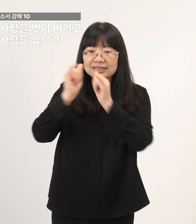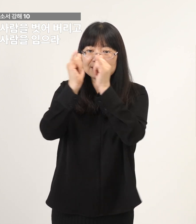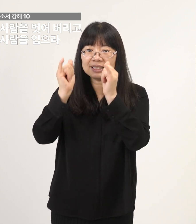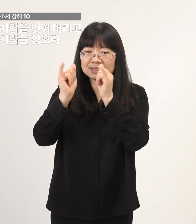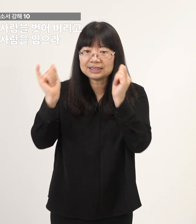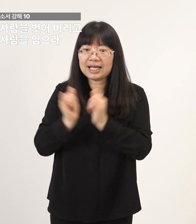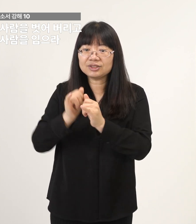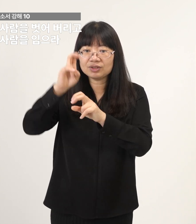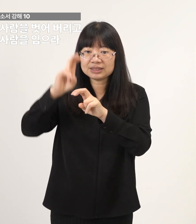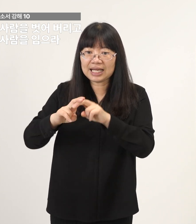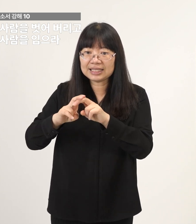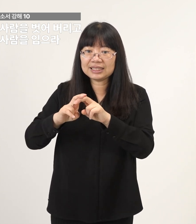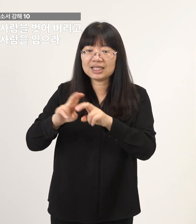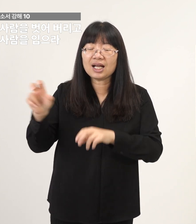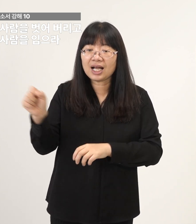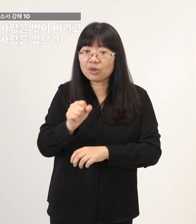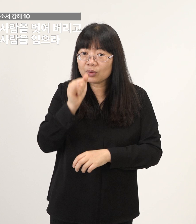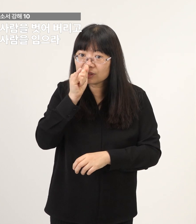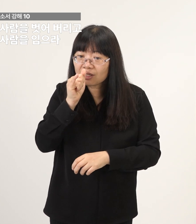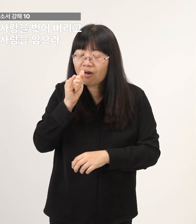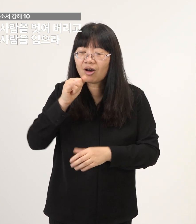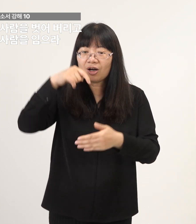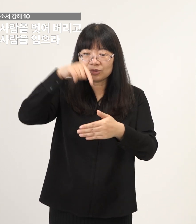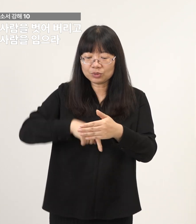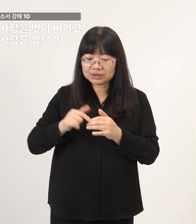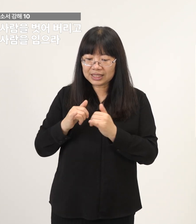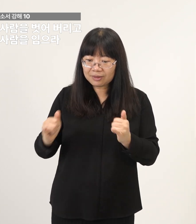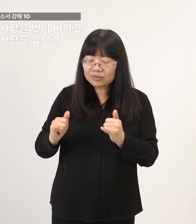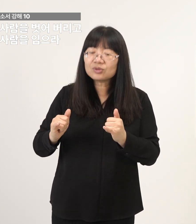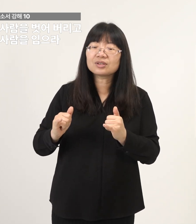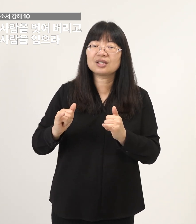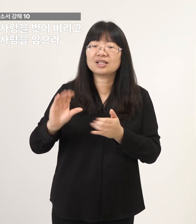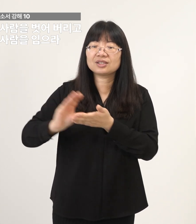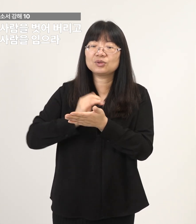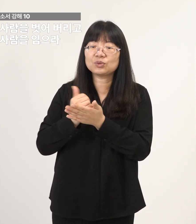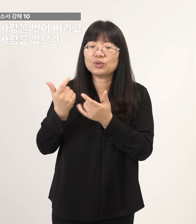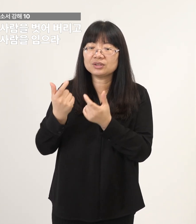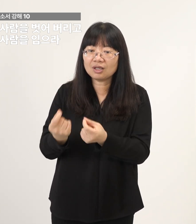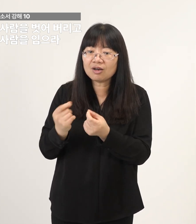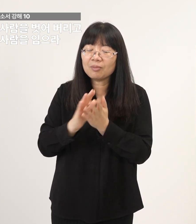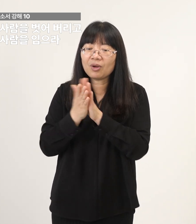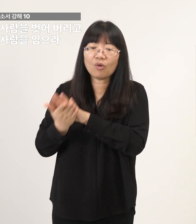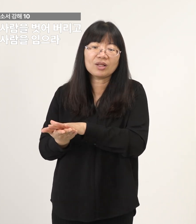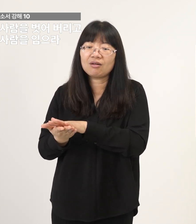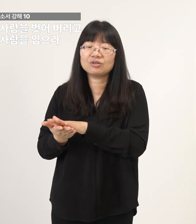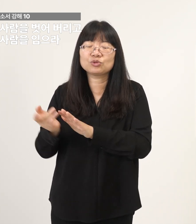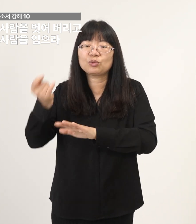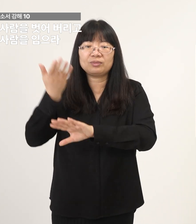그리스도인다워지는 거는 다른 문제거든요. 여기에는 반드시 뭐가 걸리죠? 시간이 걸려요.